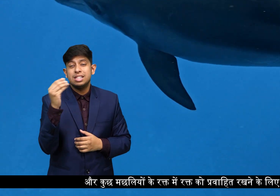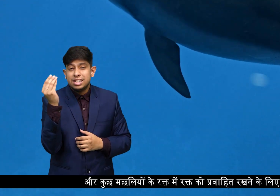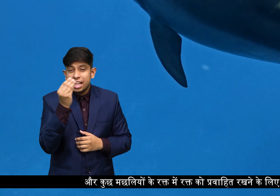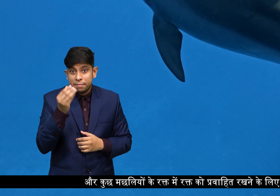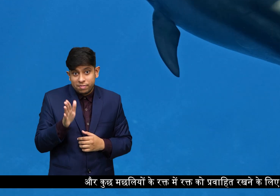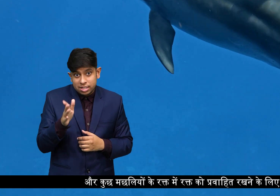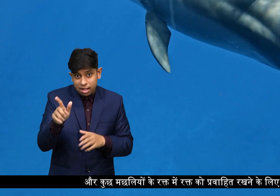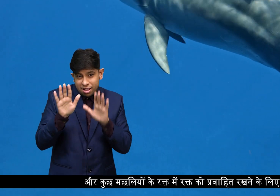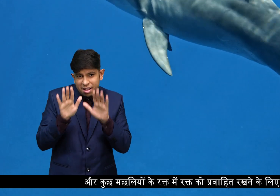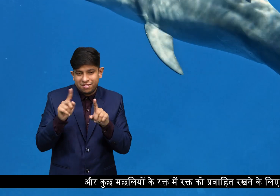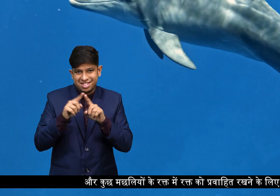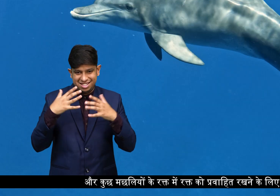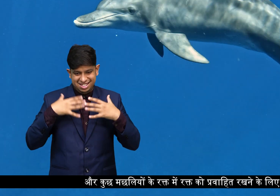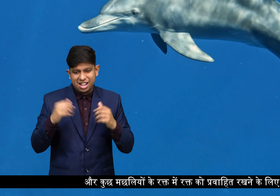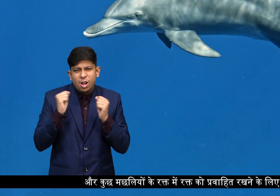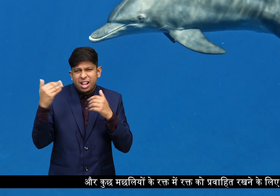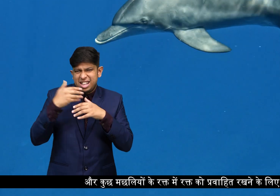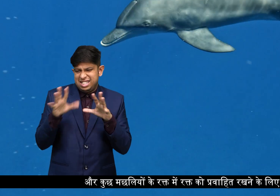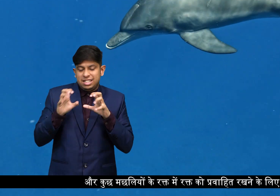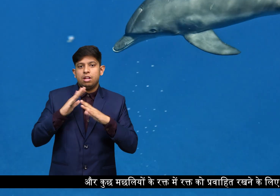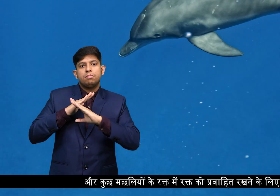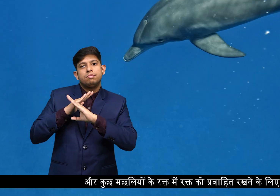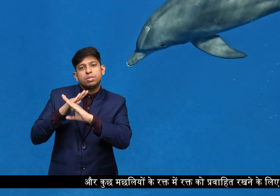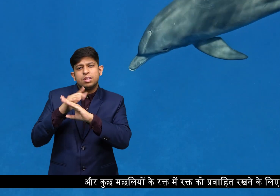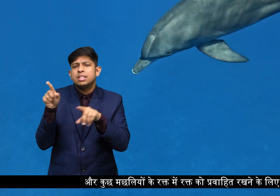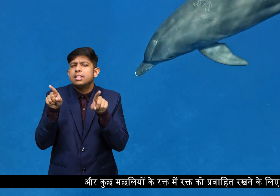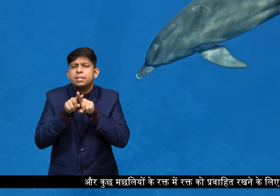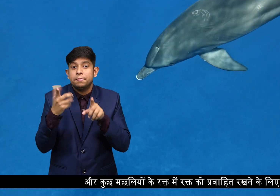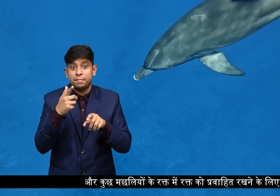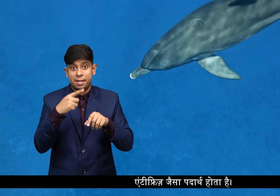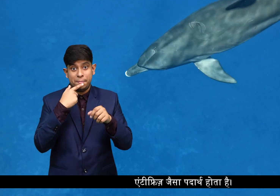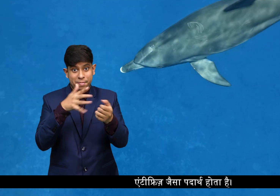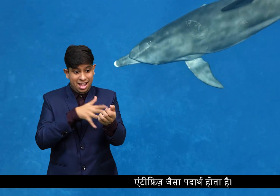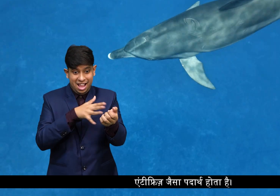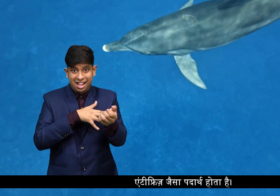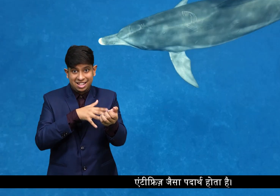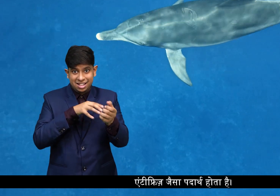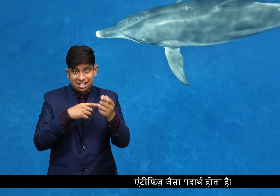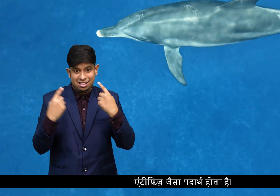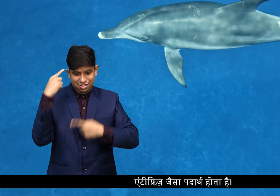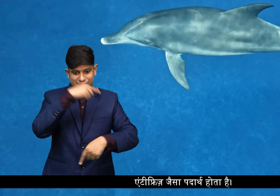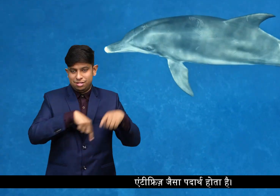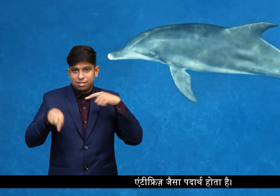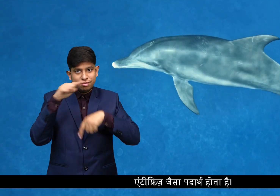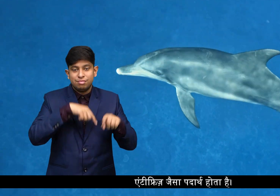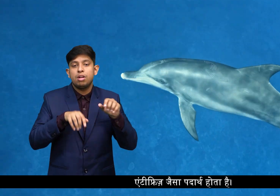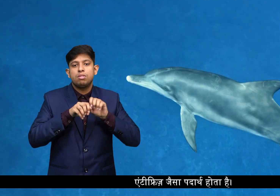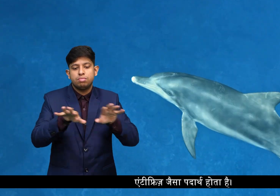और कुछ मछलियों के रक्त में रक्त को प्रवाहित करने के लिए एंटीफ्रिज जैसा पदार्थ